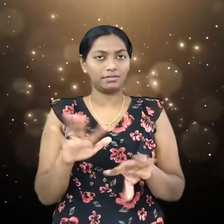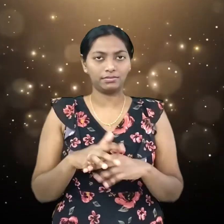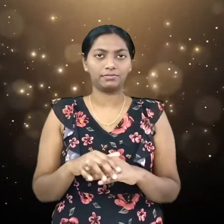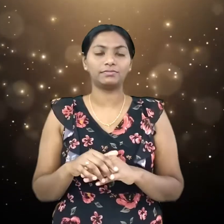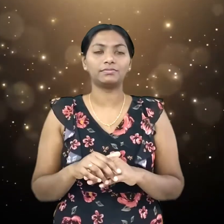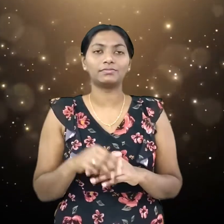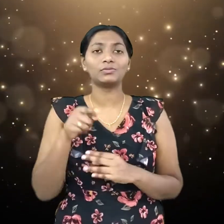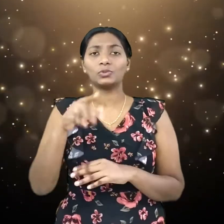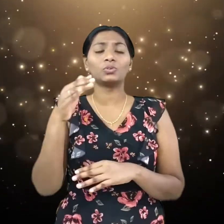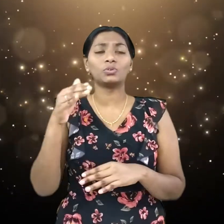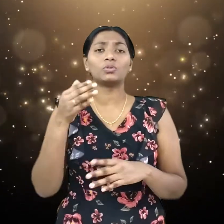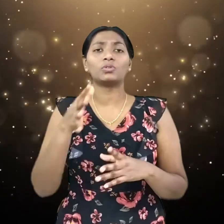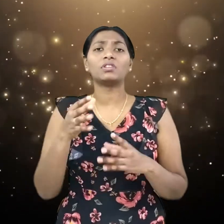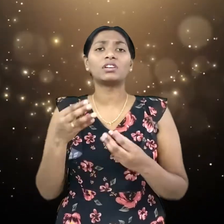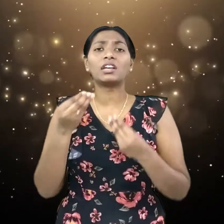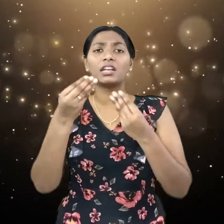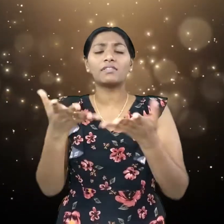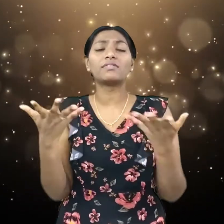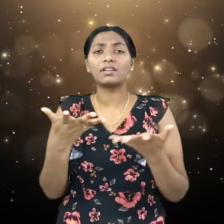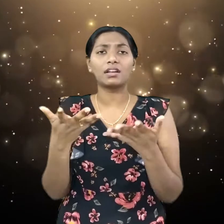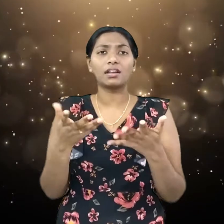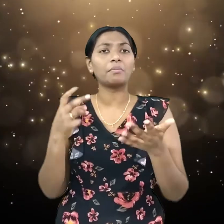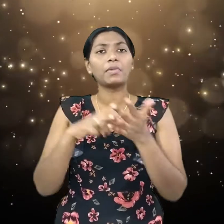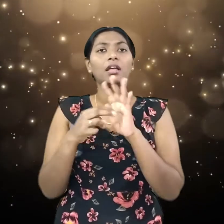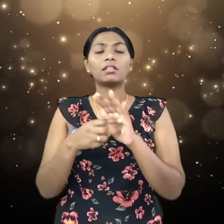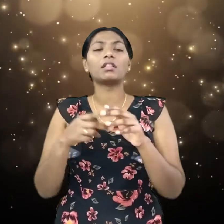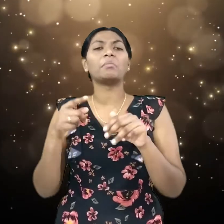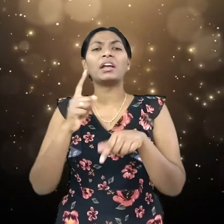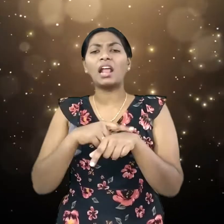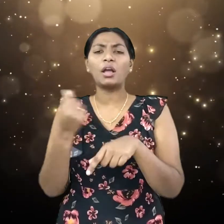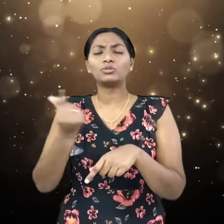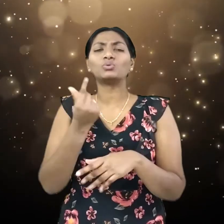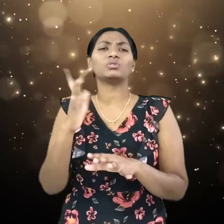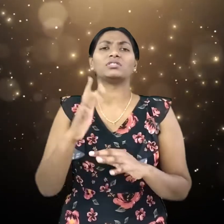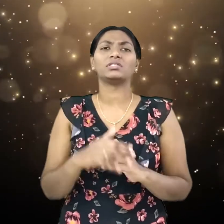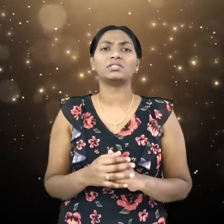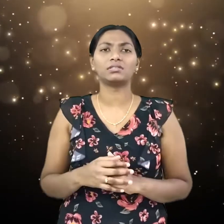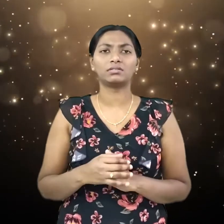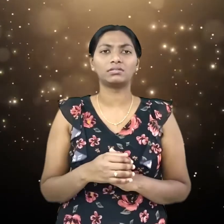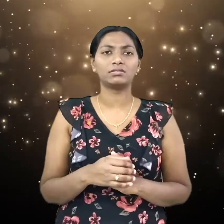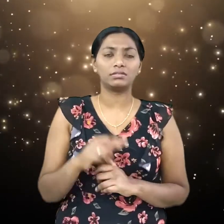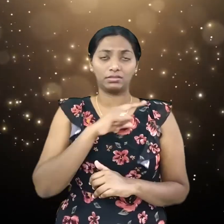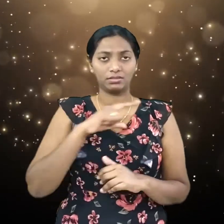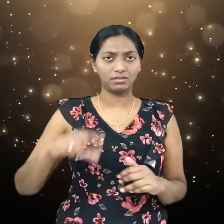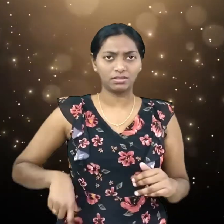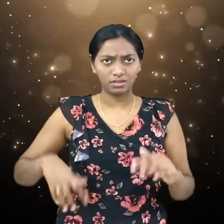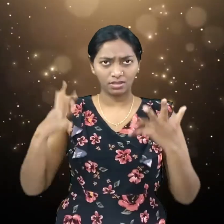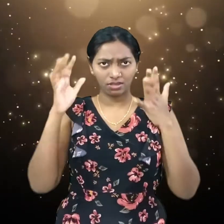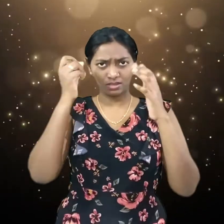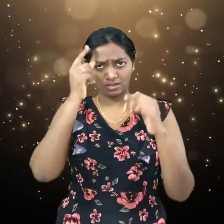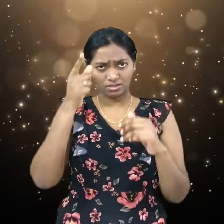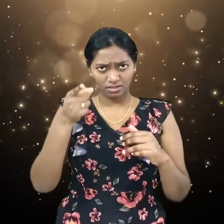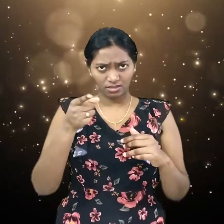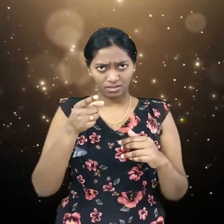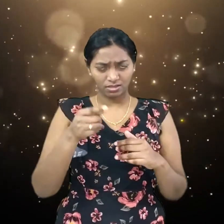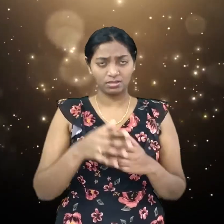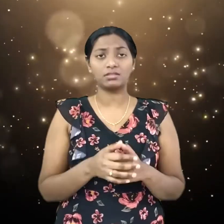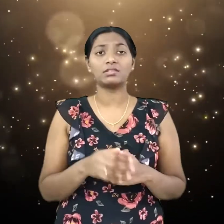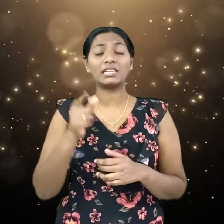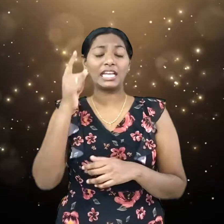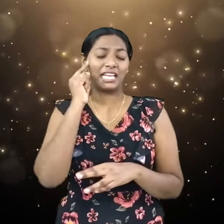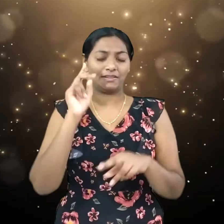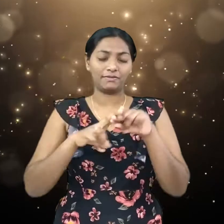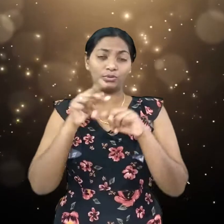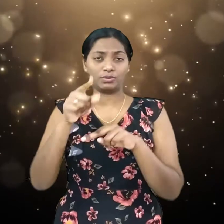कि जो चीज आपको दी गई है वो किस लिए दी गई है तो आप उस चीज को इस्तेमाल नहीं कर सकते। प्रेज़ द लॉर्ड, समझ ना? कर सकते